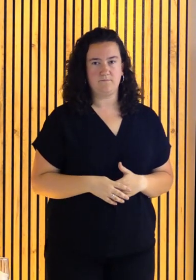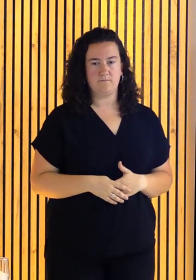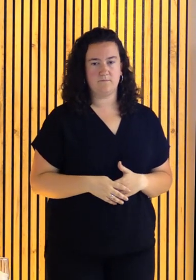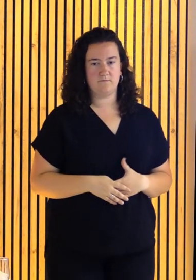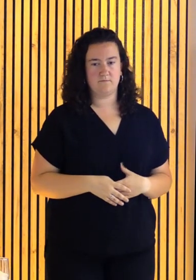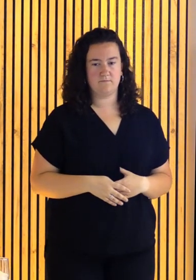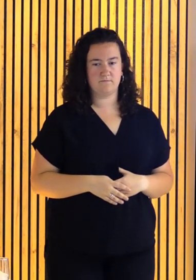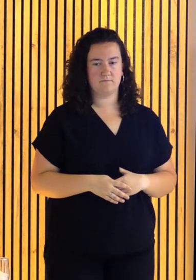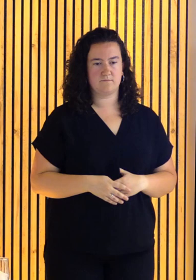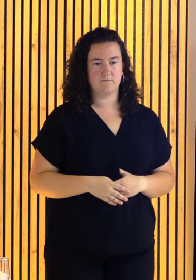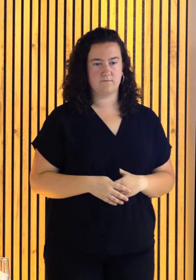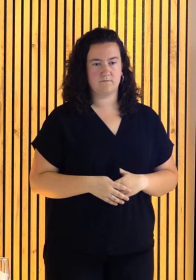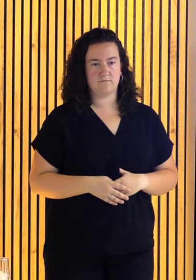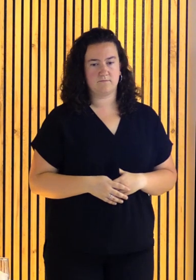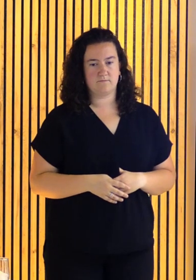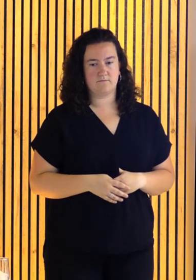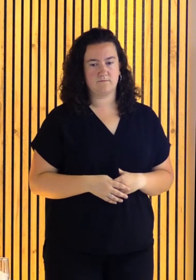euskararen lanketa haundirik,